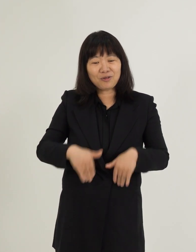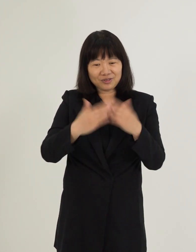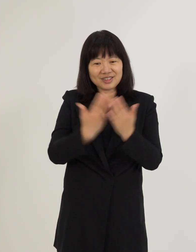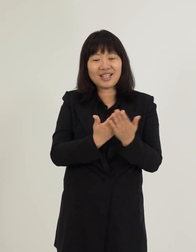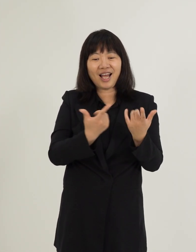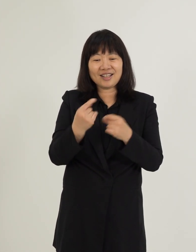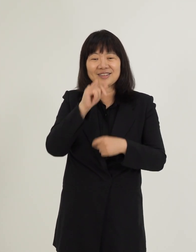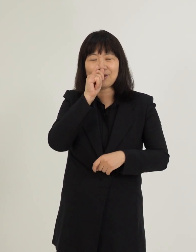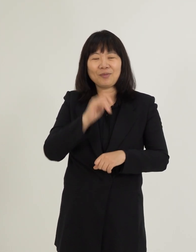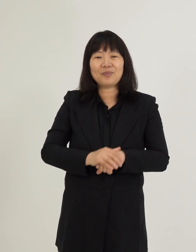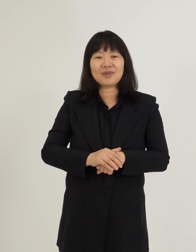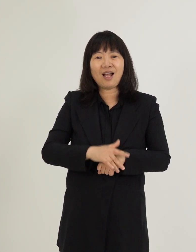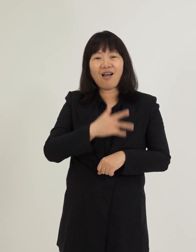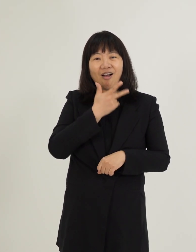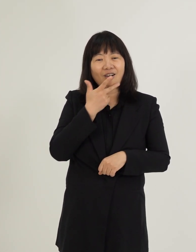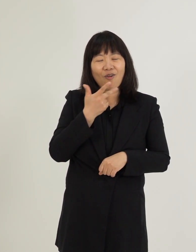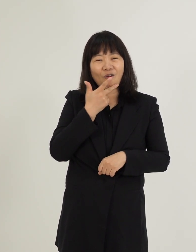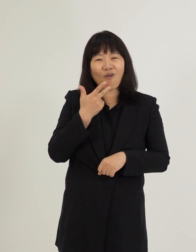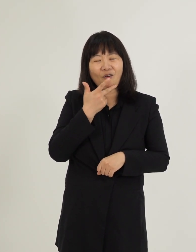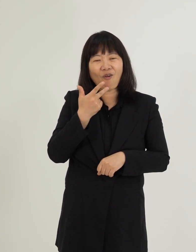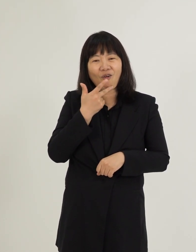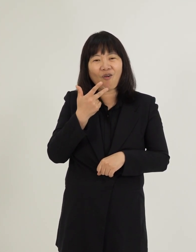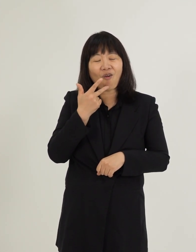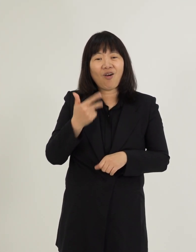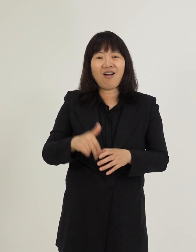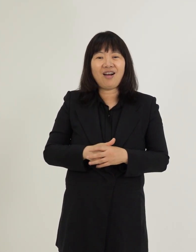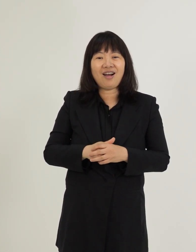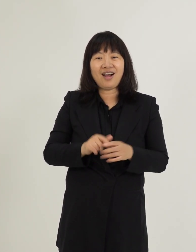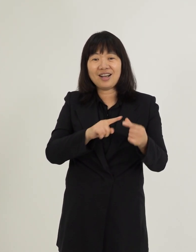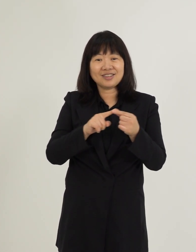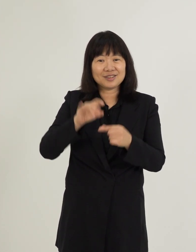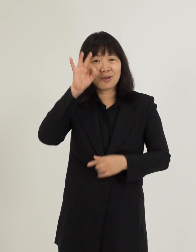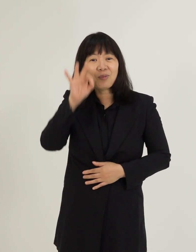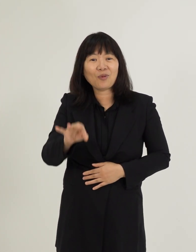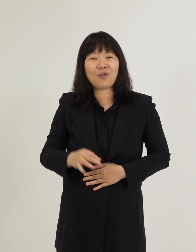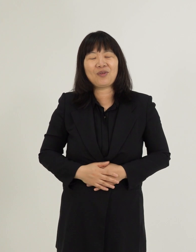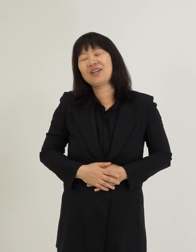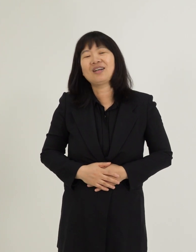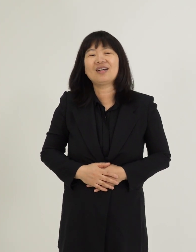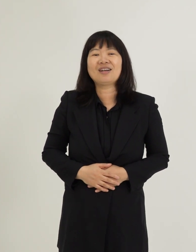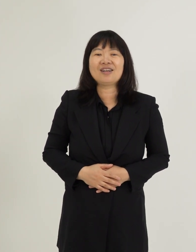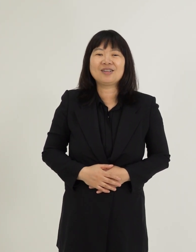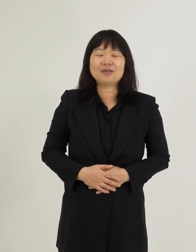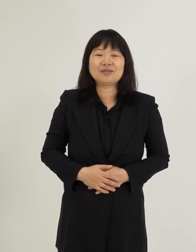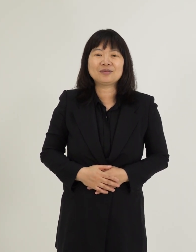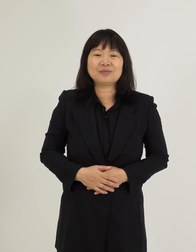글자가 보이시죠? Following Jesus into the world.